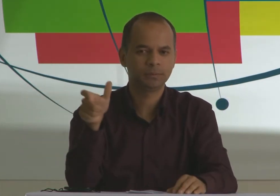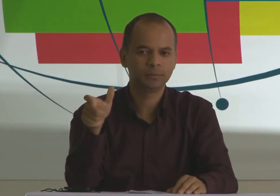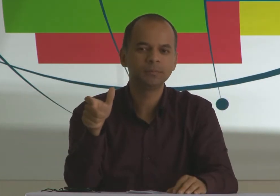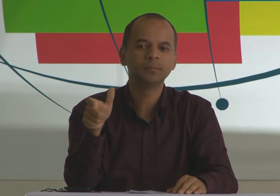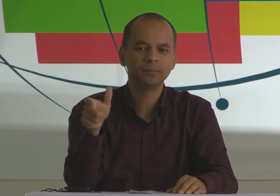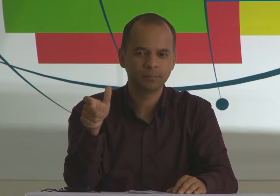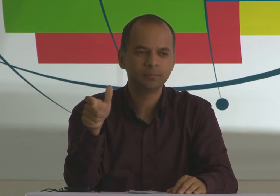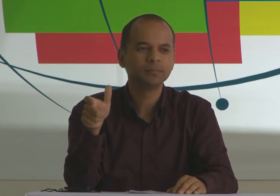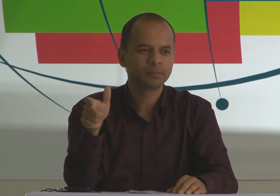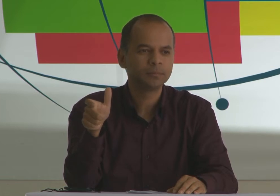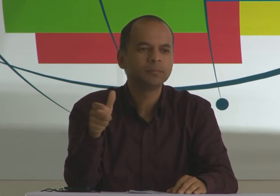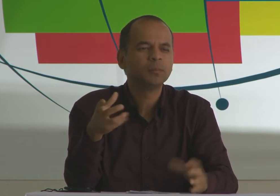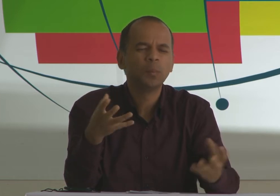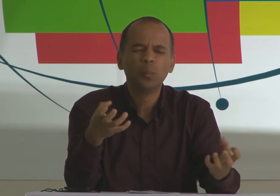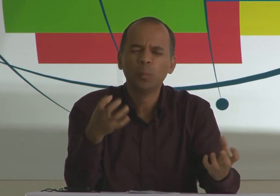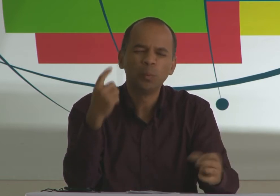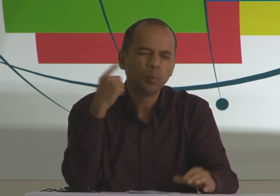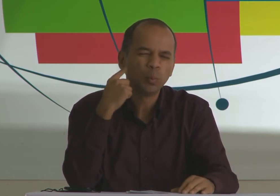Em 9 de maio,